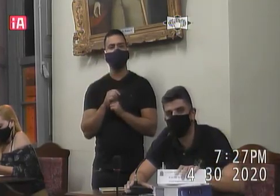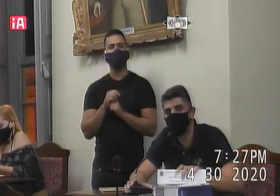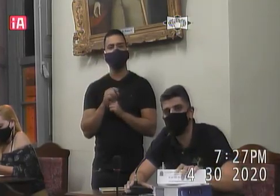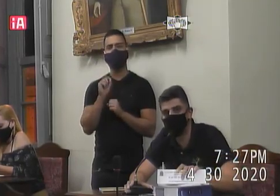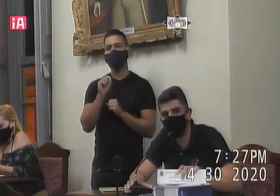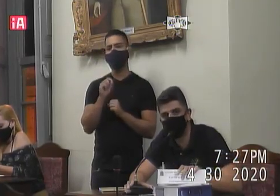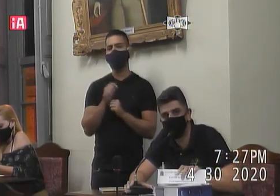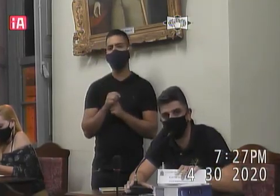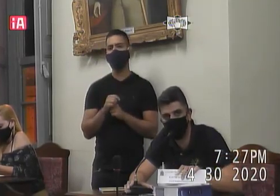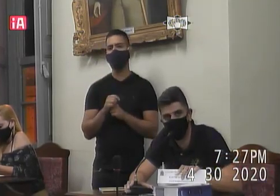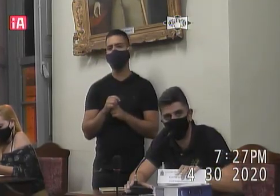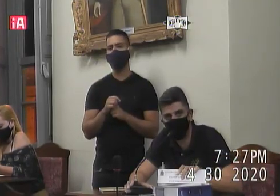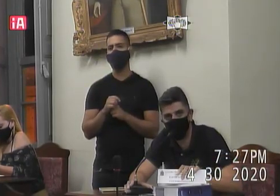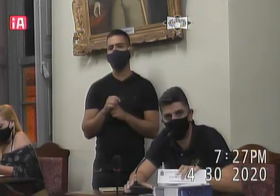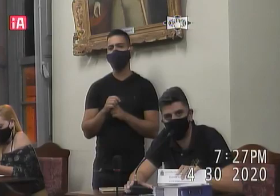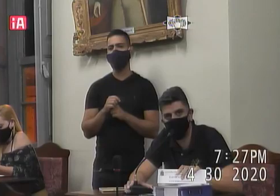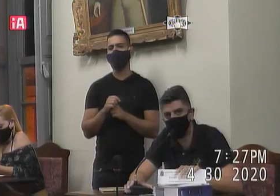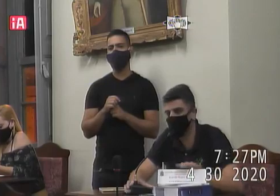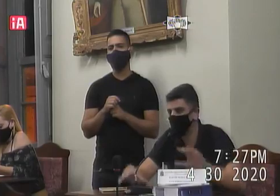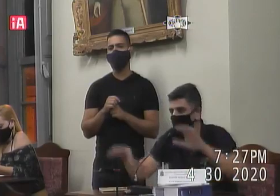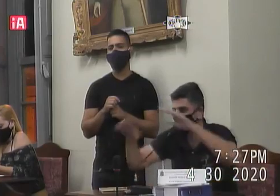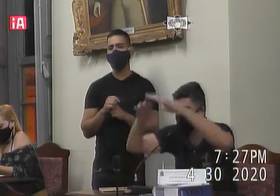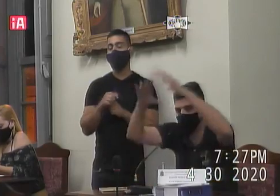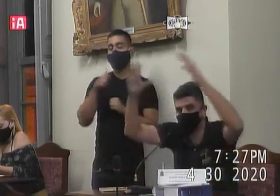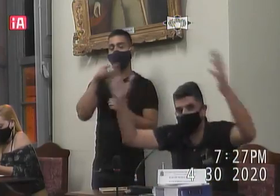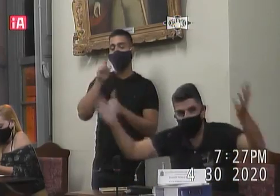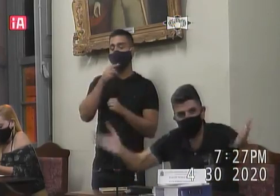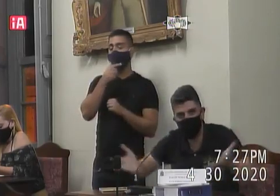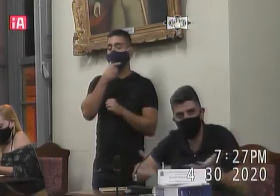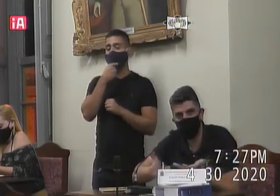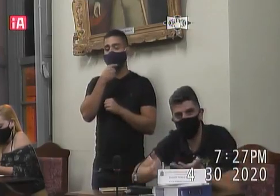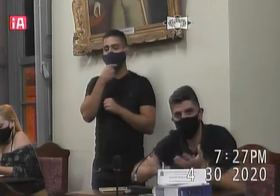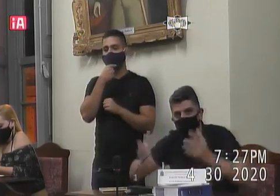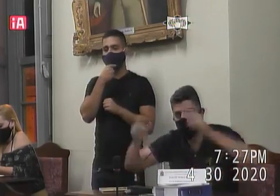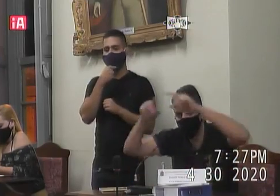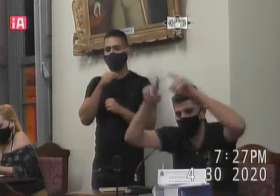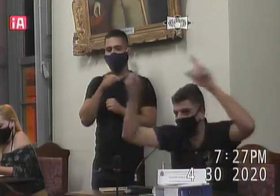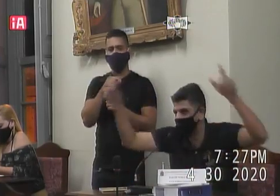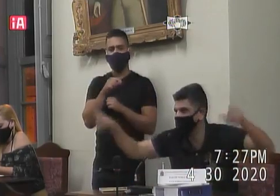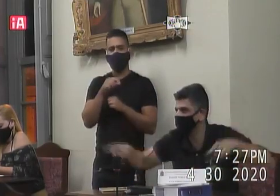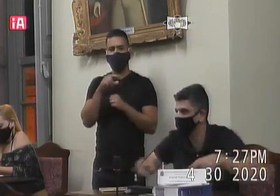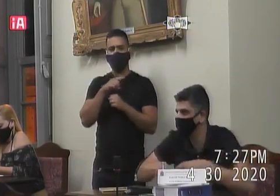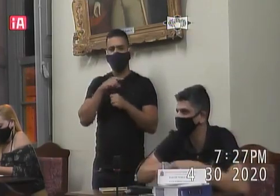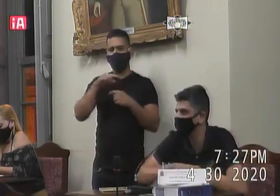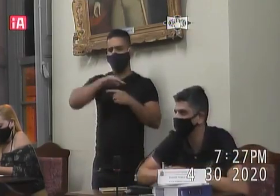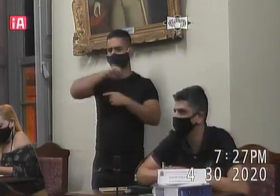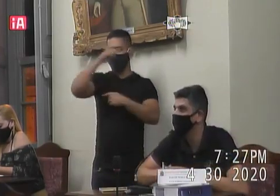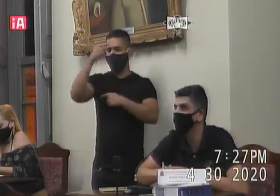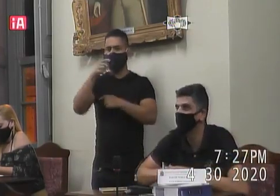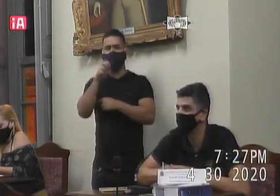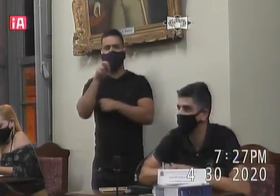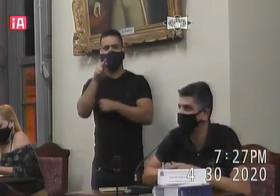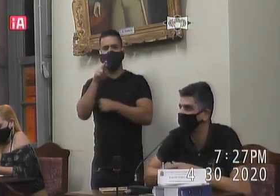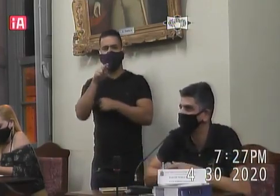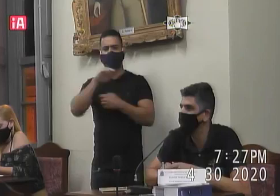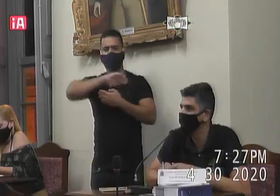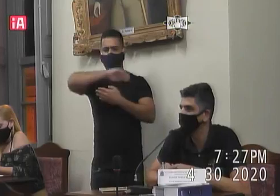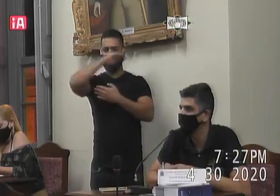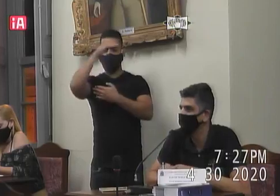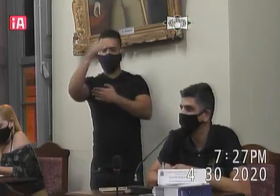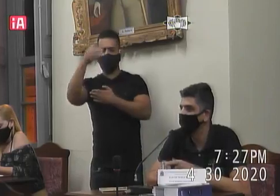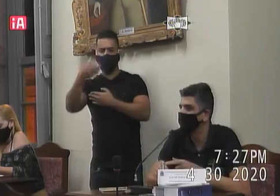possível da dignidade humana. O homem estava enrolado num saco, uma bolsa de ar daquelas, uma câmara de ar,